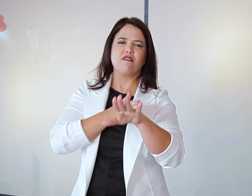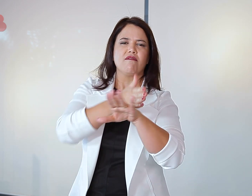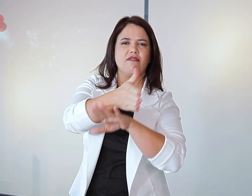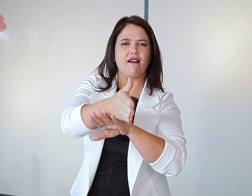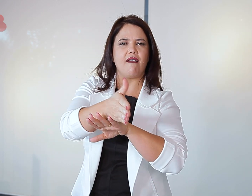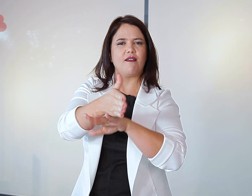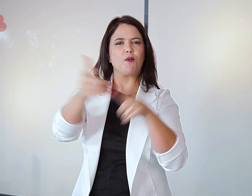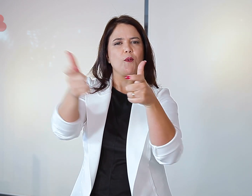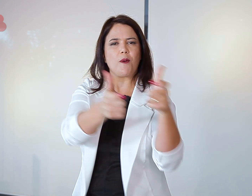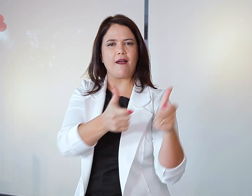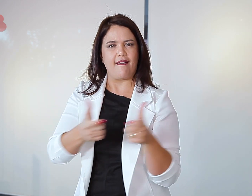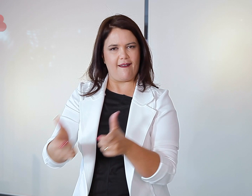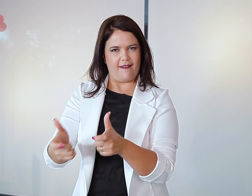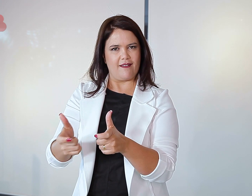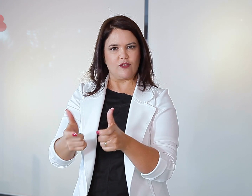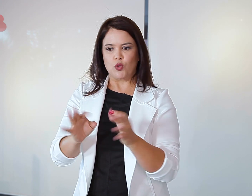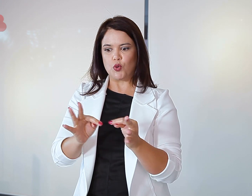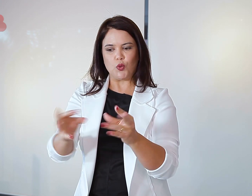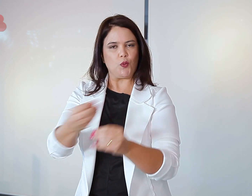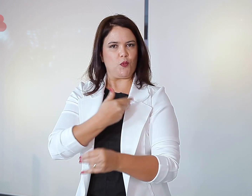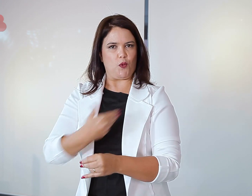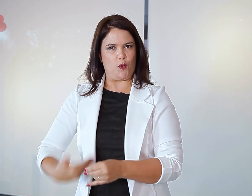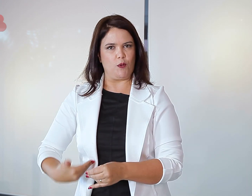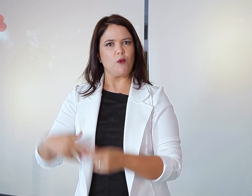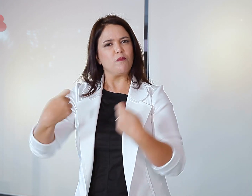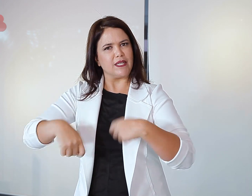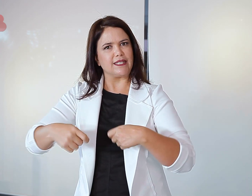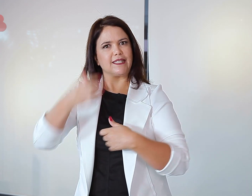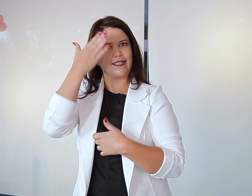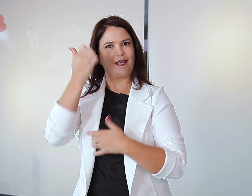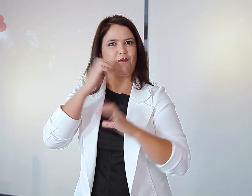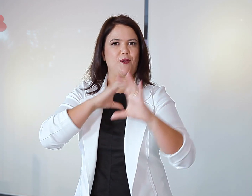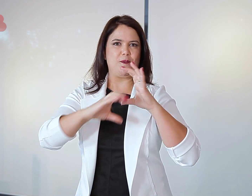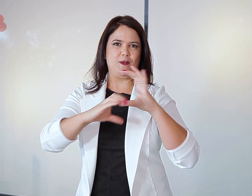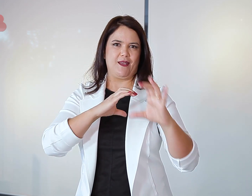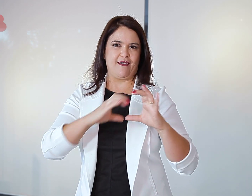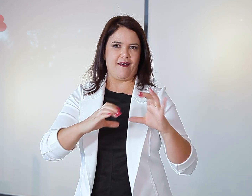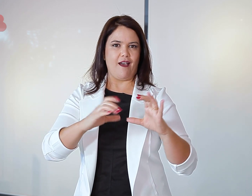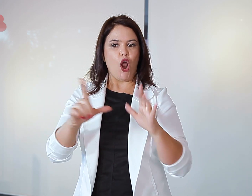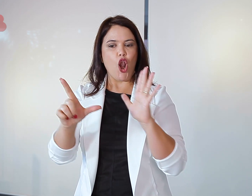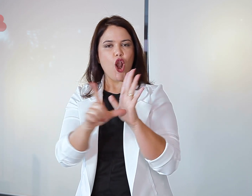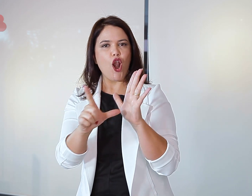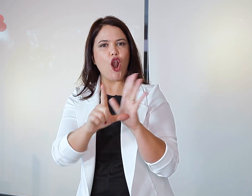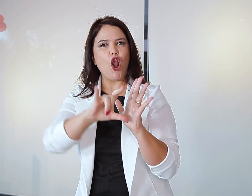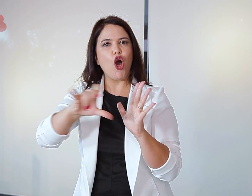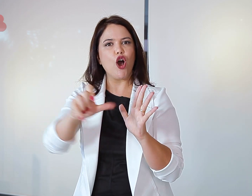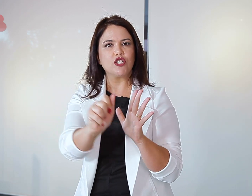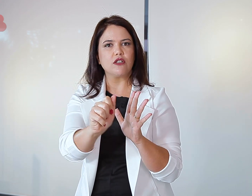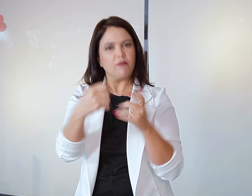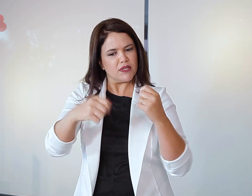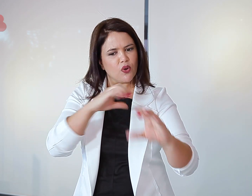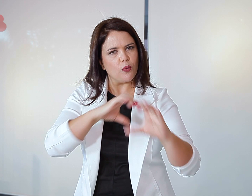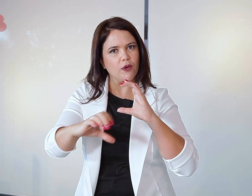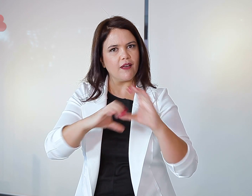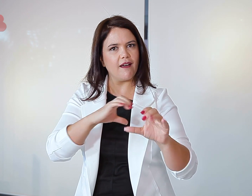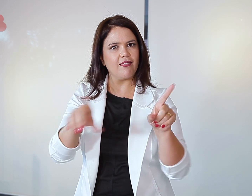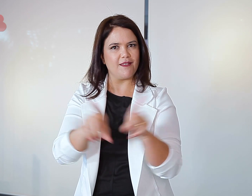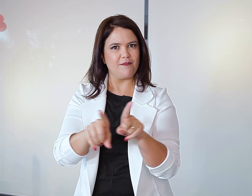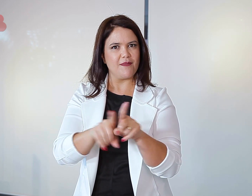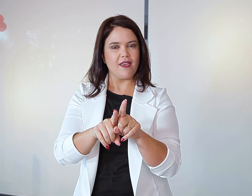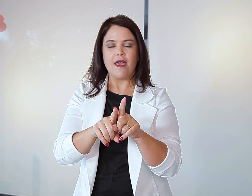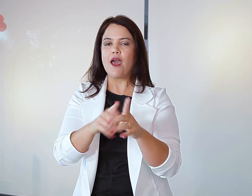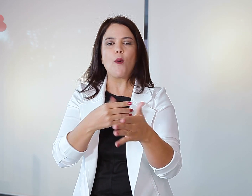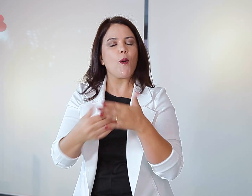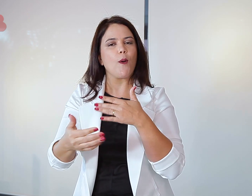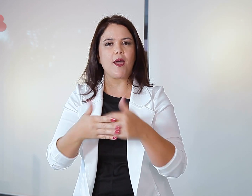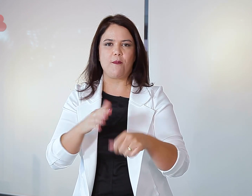Nos espaços públicos, nos espaços privados, é necessário que tenha um profissional que garanta a efetiva comunicação entre